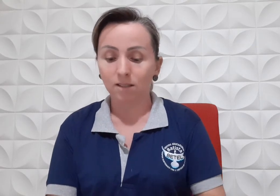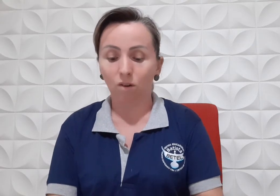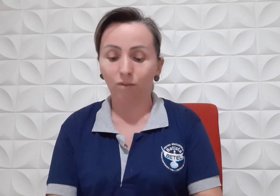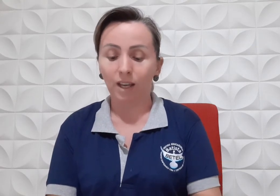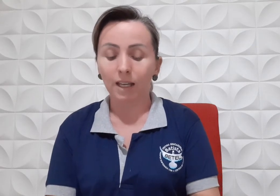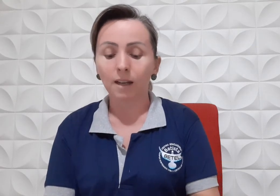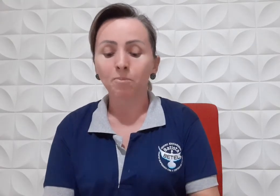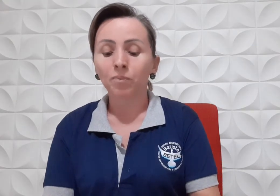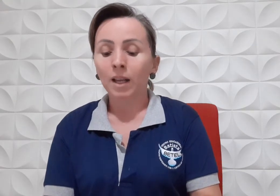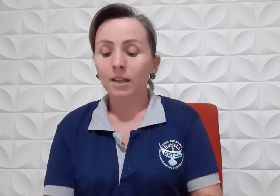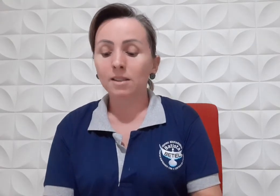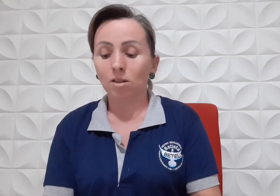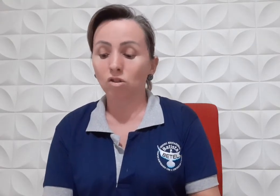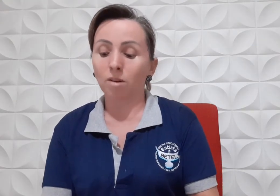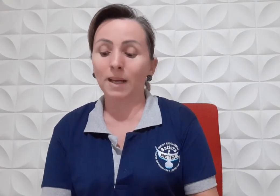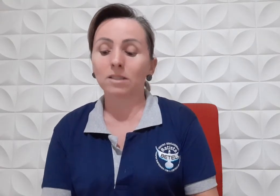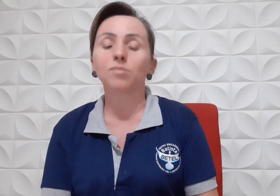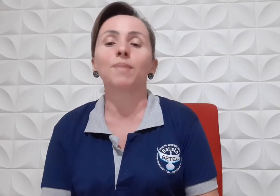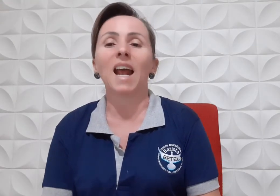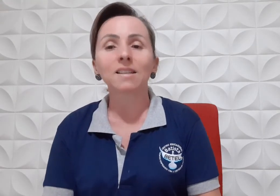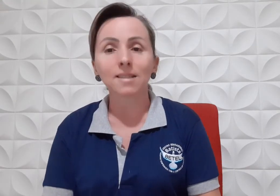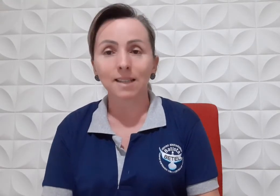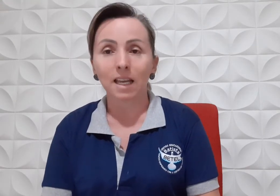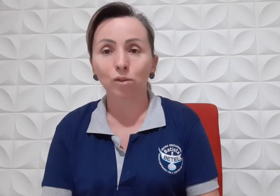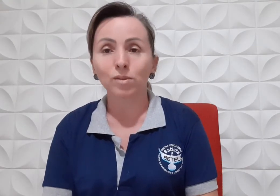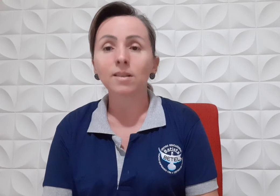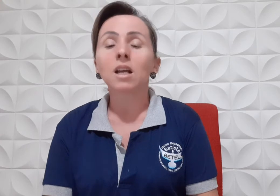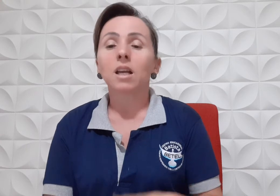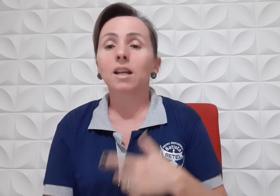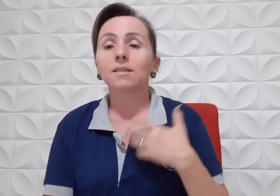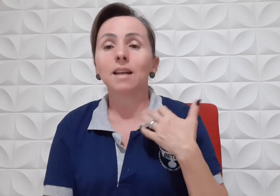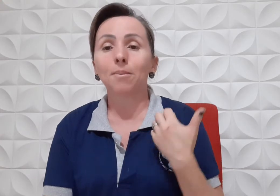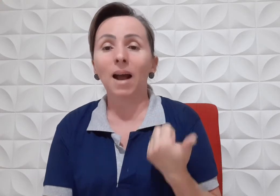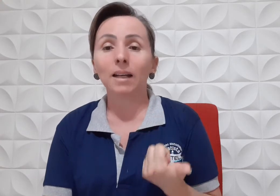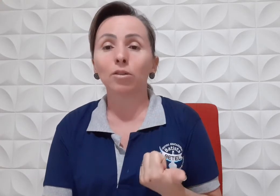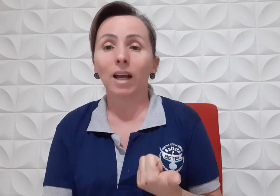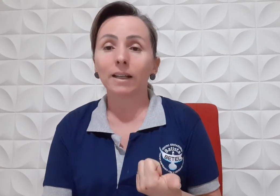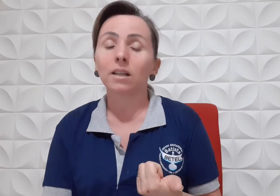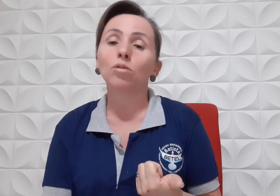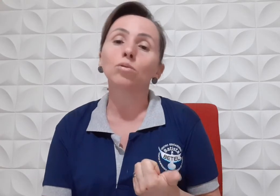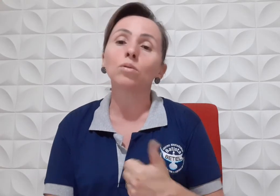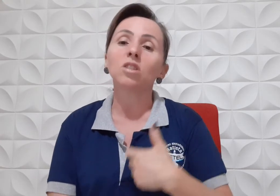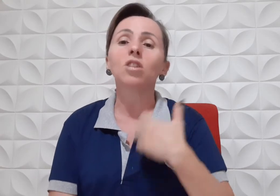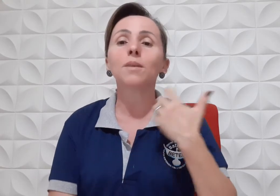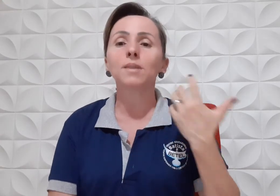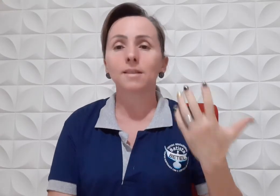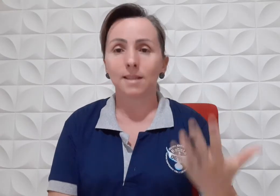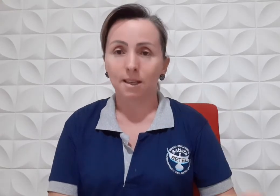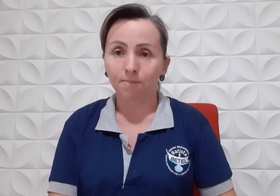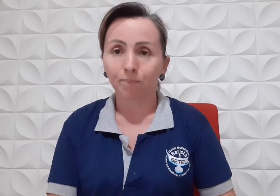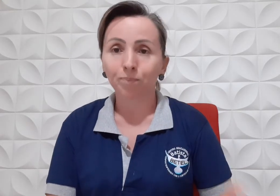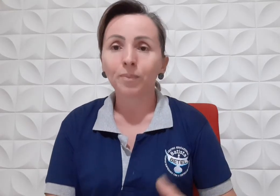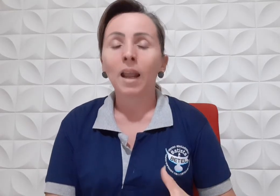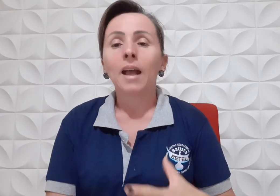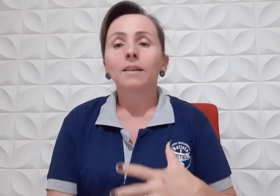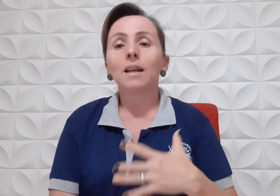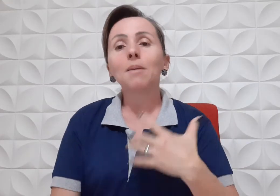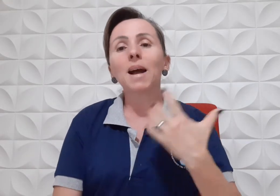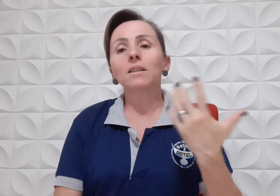vão verem, que são os chamados braceiros. Eles trabalham na agricultura, digamos assim, trabalhos